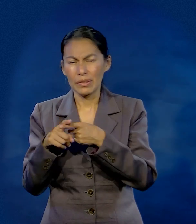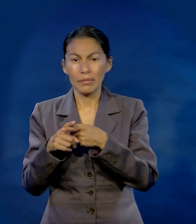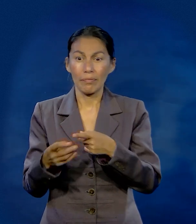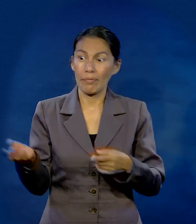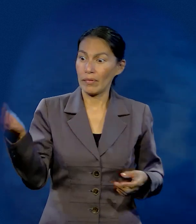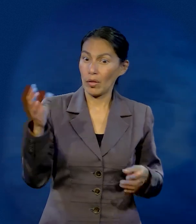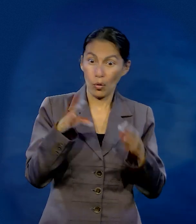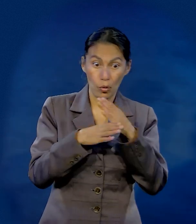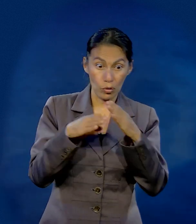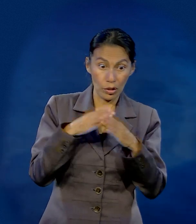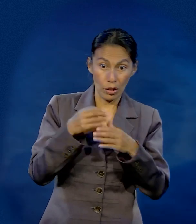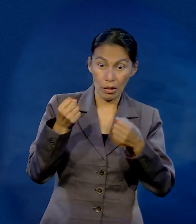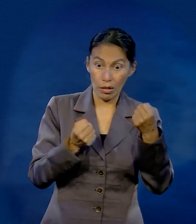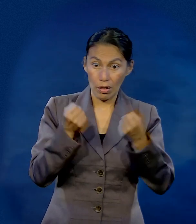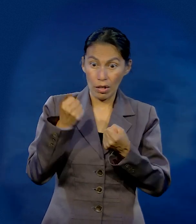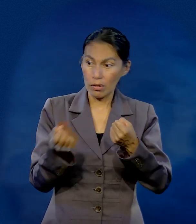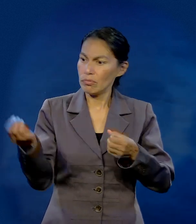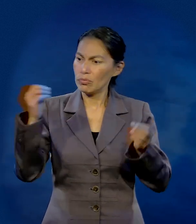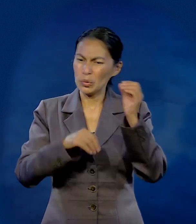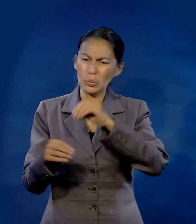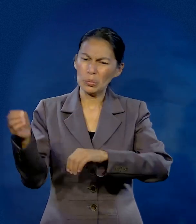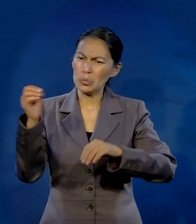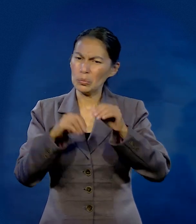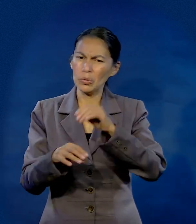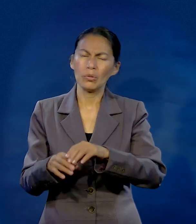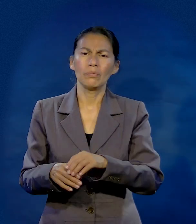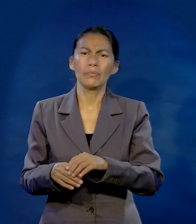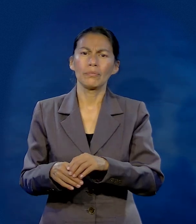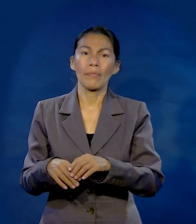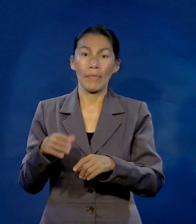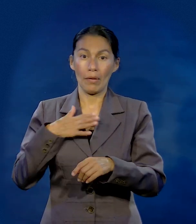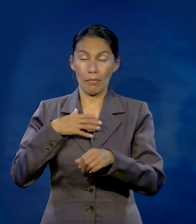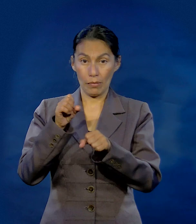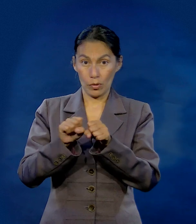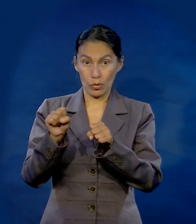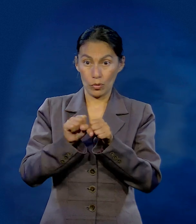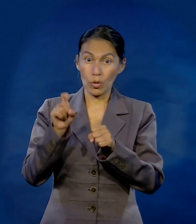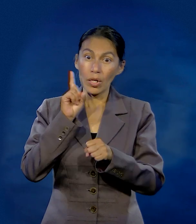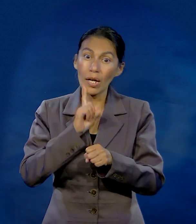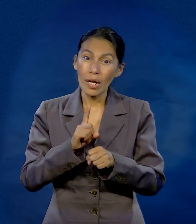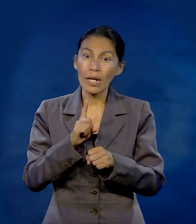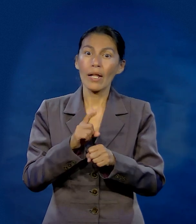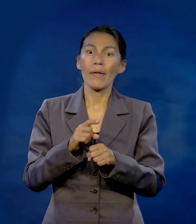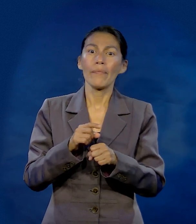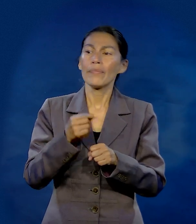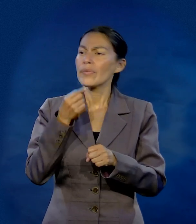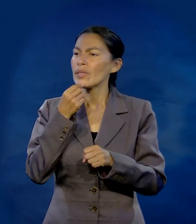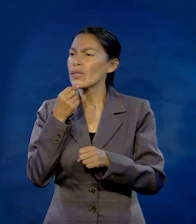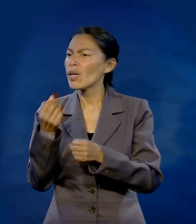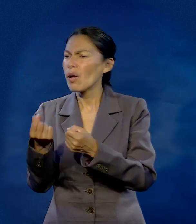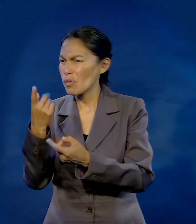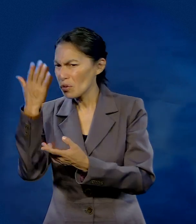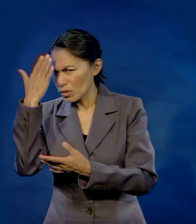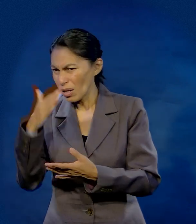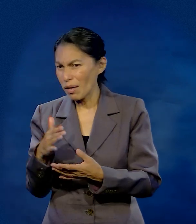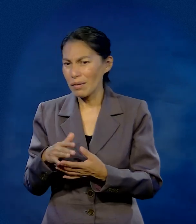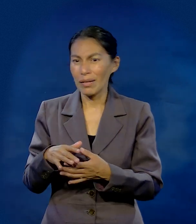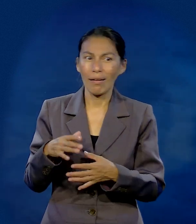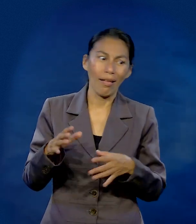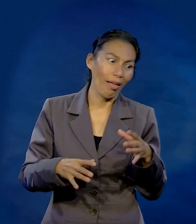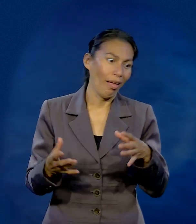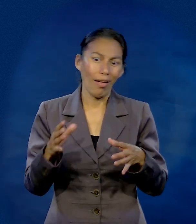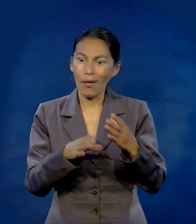y una Biblia dije se la voy a llevar pregúntenme Si se la llevé pronto no se la lleve pronto al final